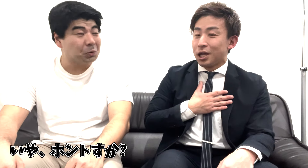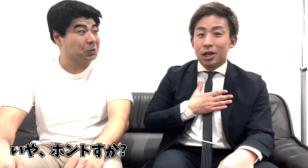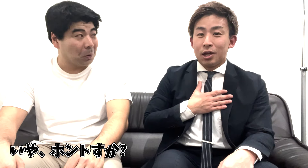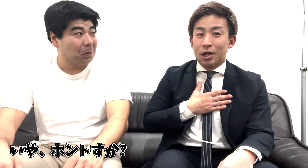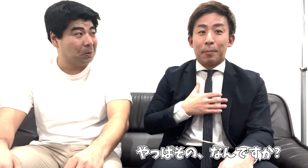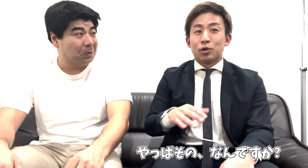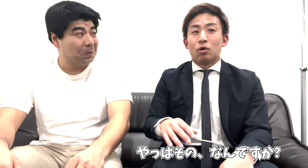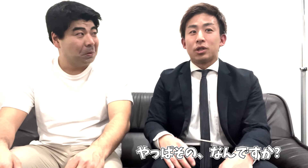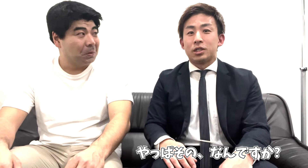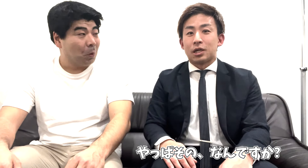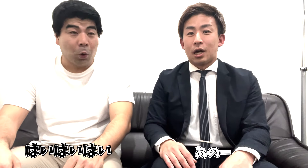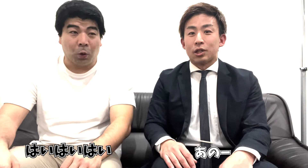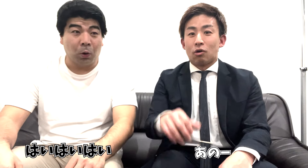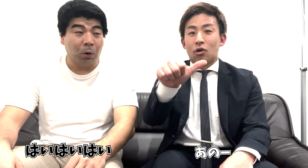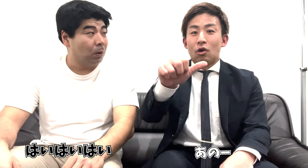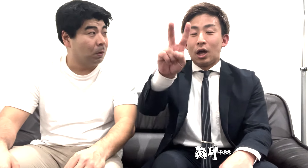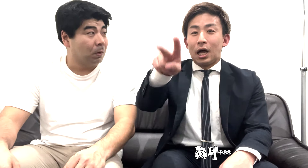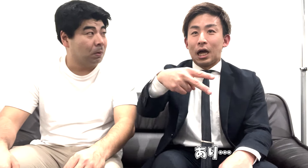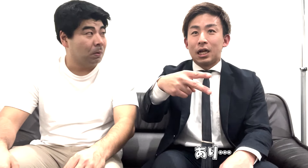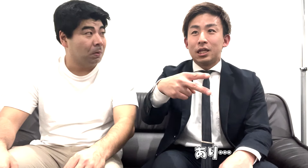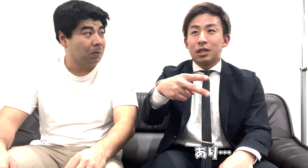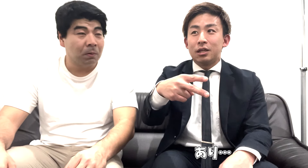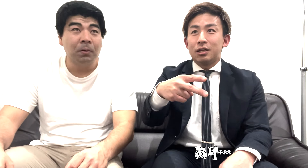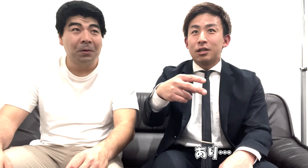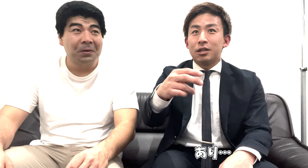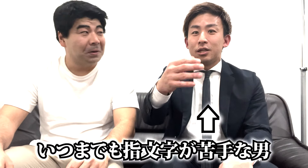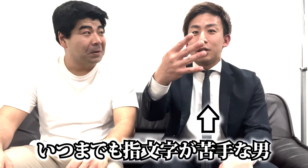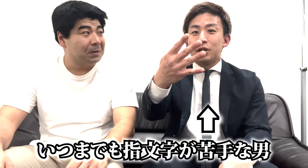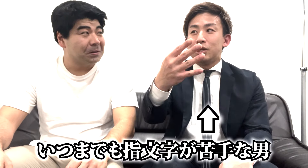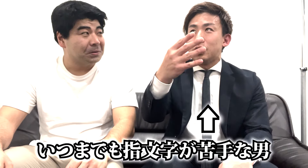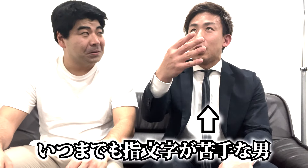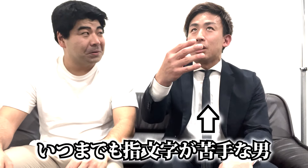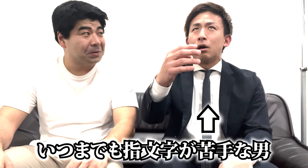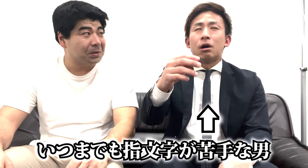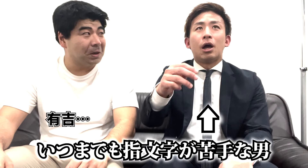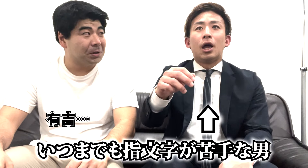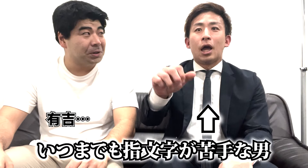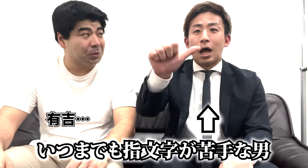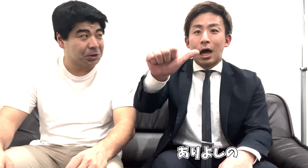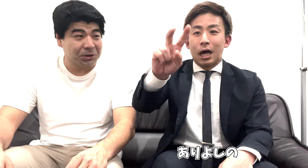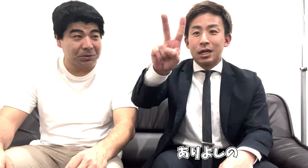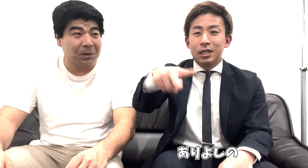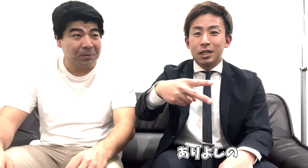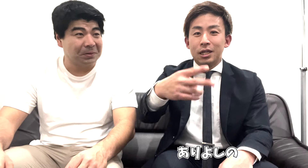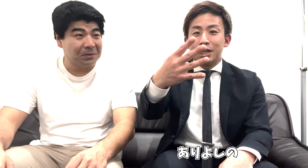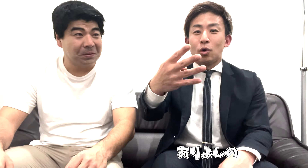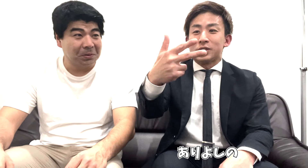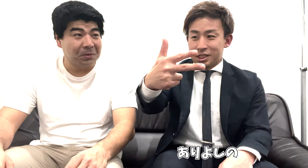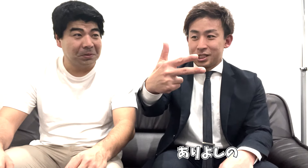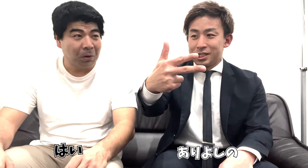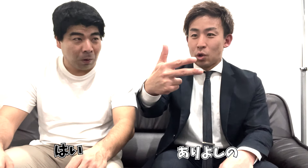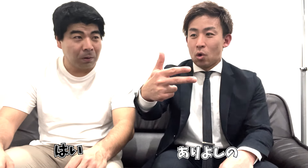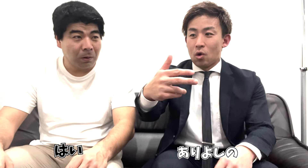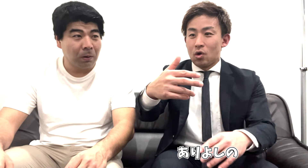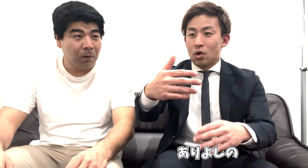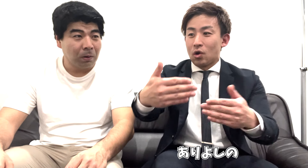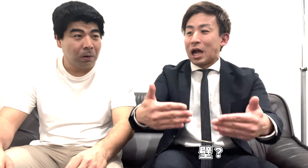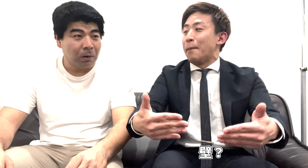ですか。 やっぱその、何ですか、 はいはいはい、 アリえあえー、アリヨシの、はい、壁、